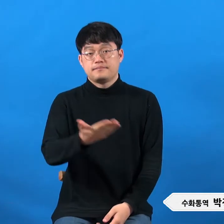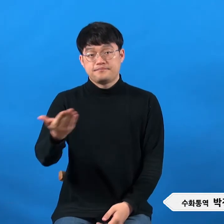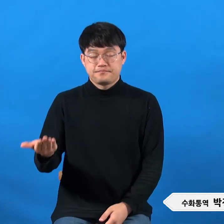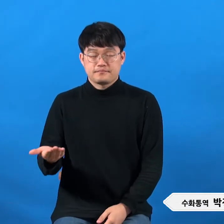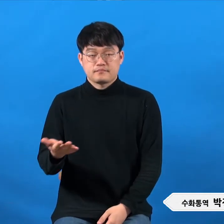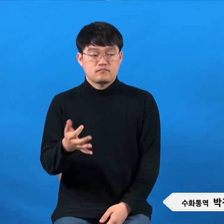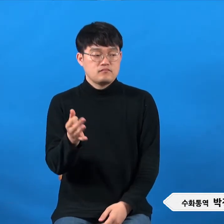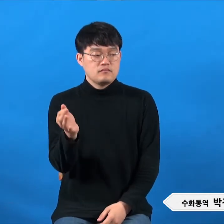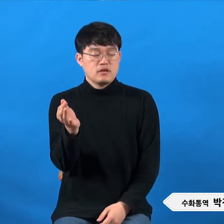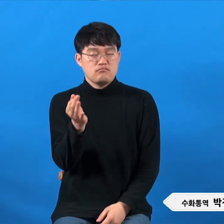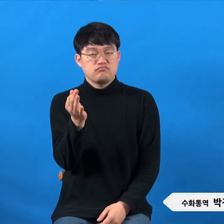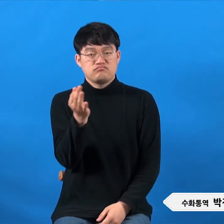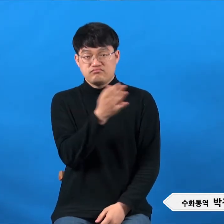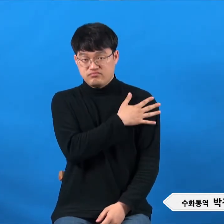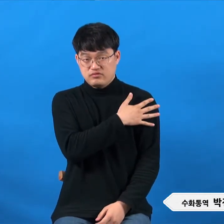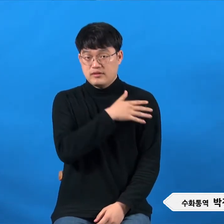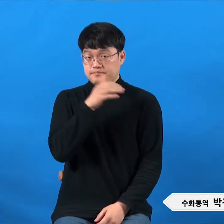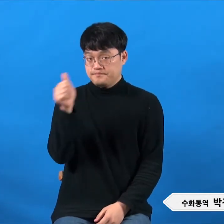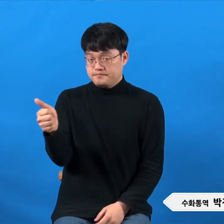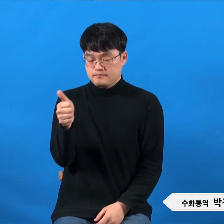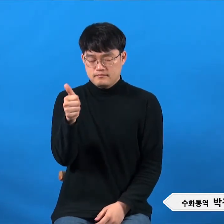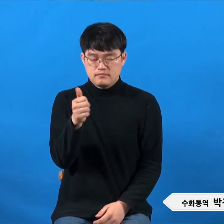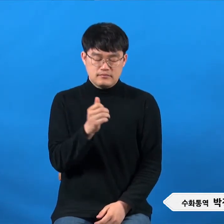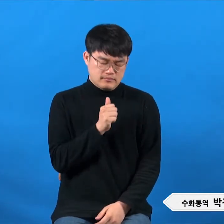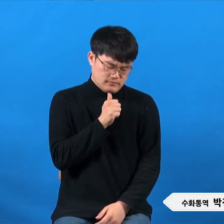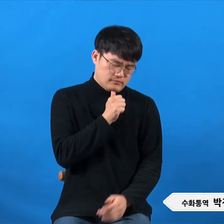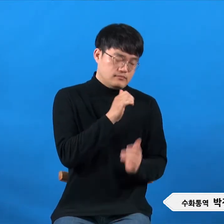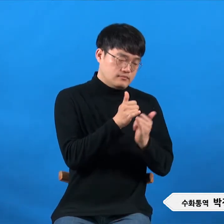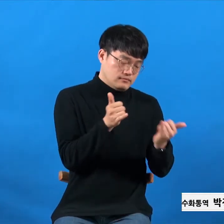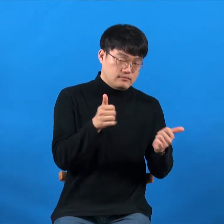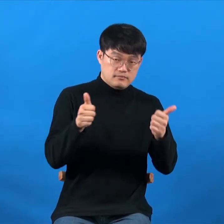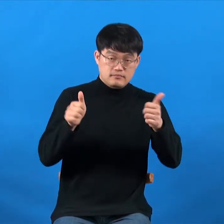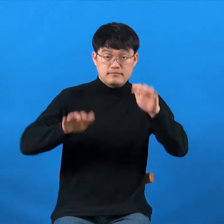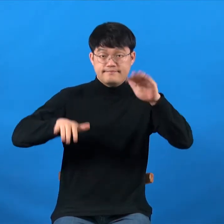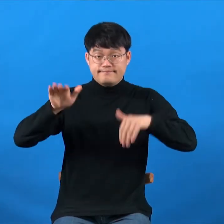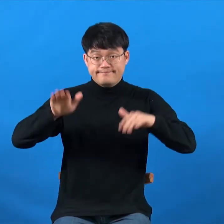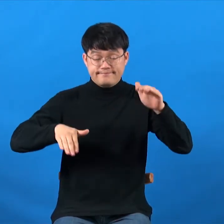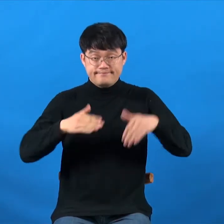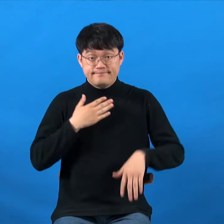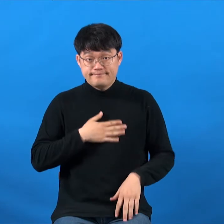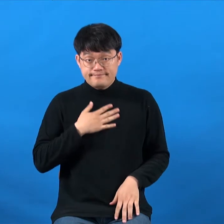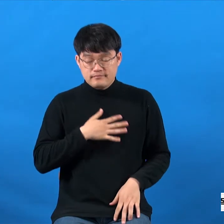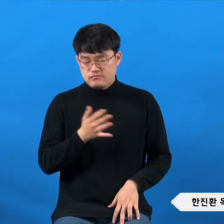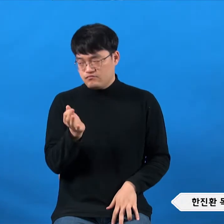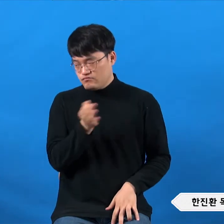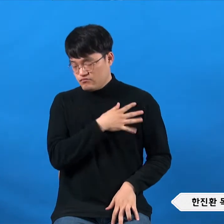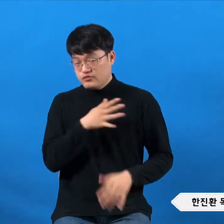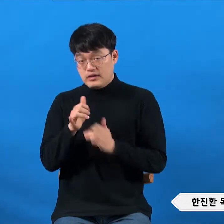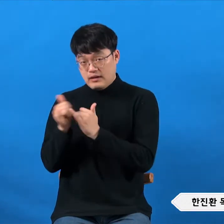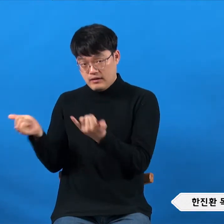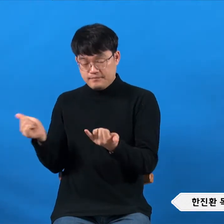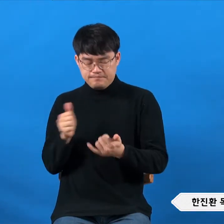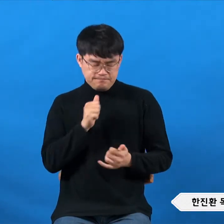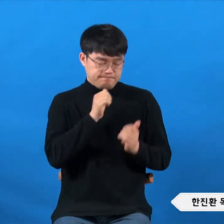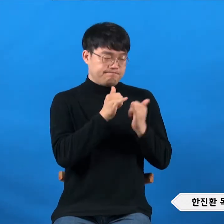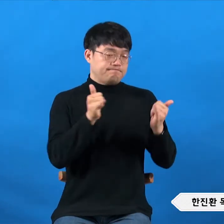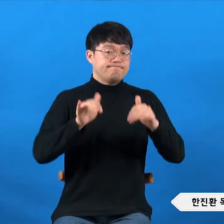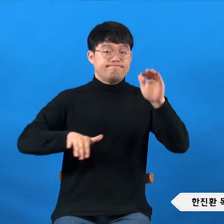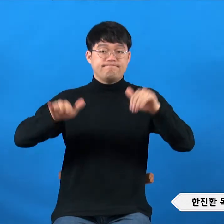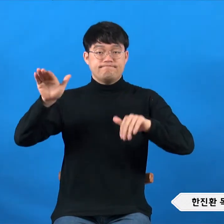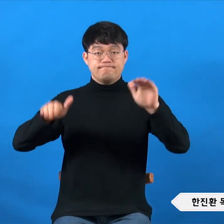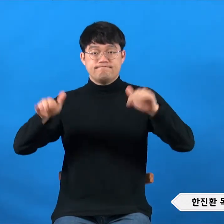여러분, 부자와 가난한 사람 차이를 아십니까? 부자와 빈자의 차이.